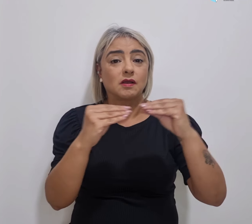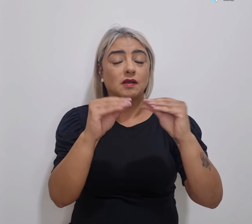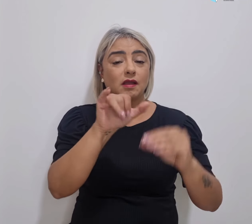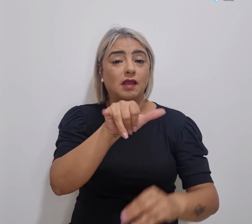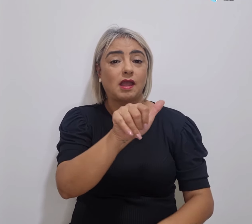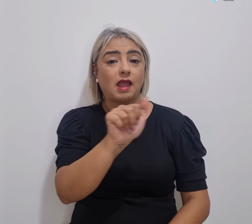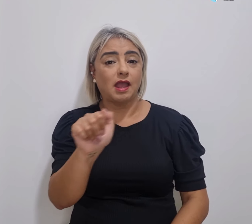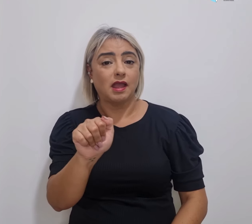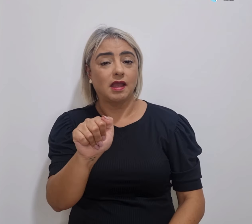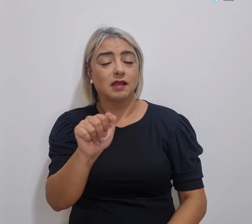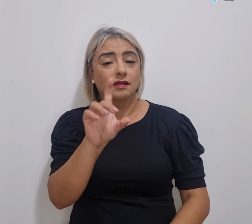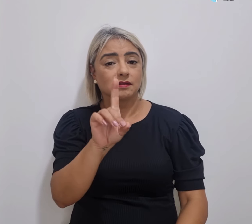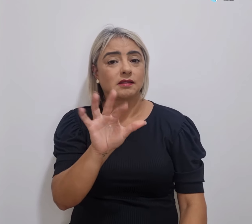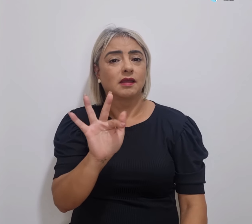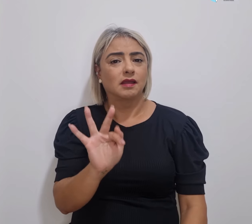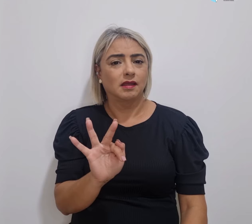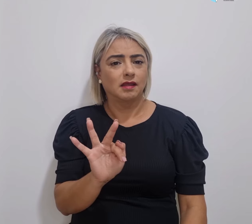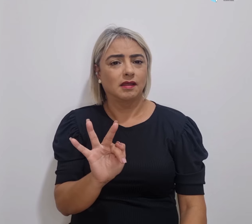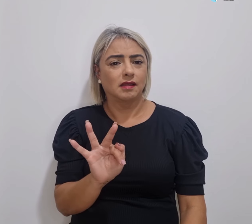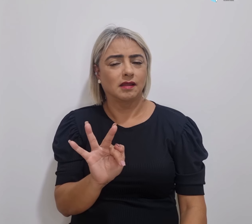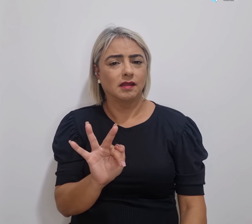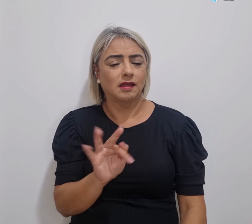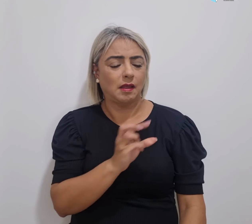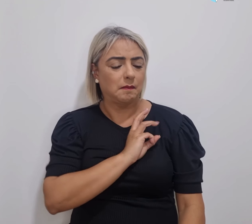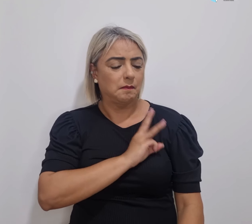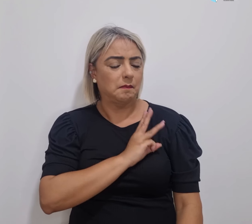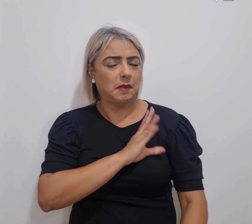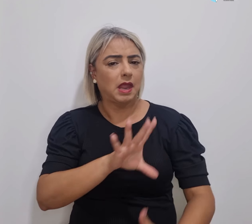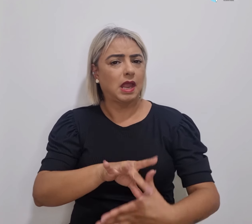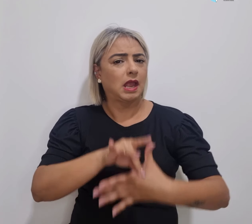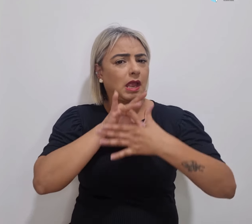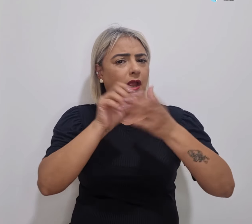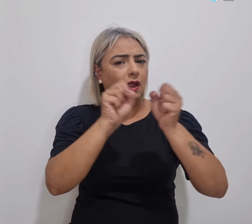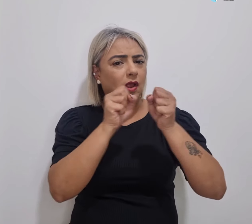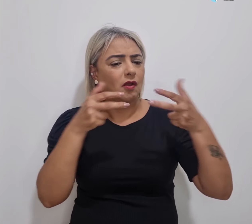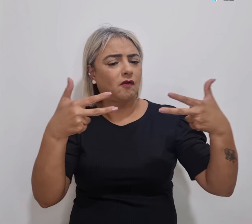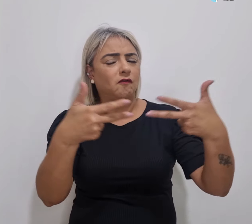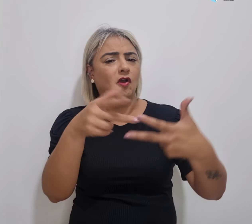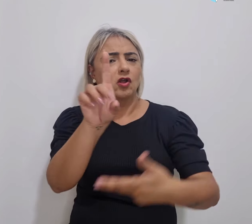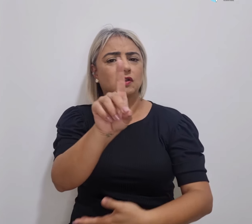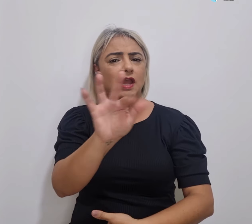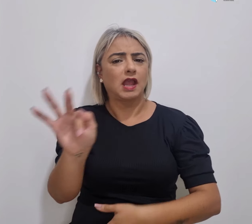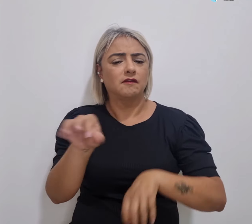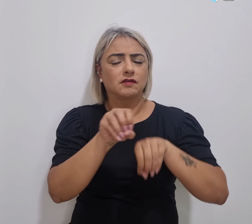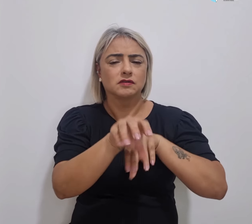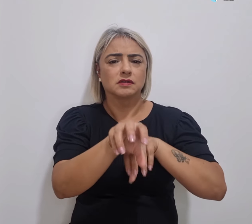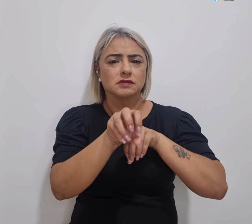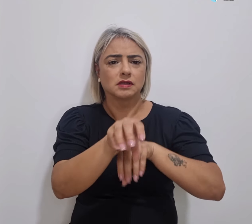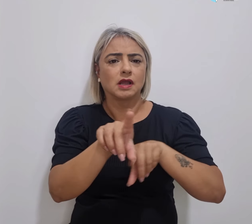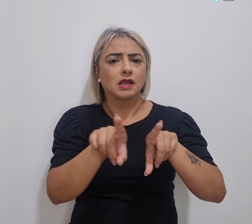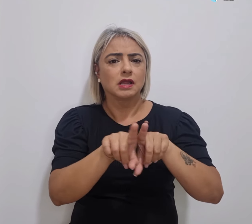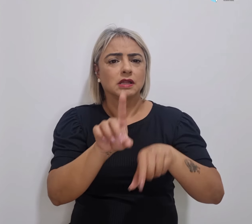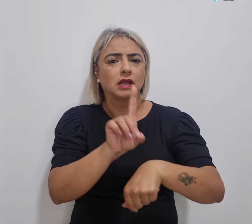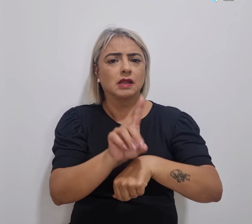Distrito Federal, membro titular do Fórum Distrital de Educação e doutora em